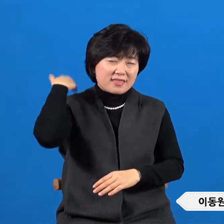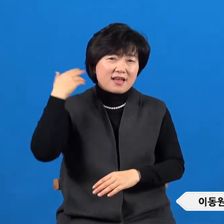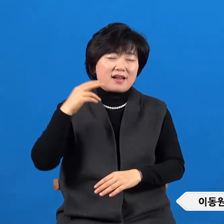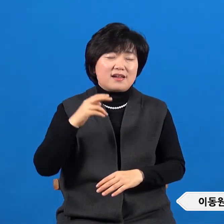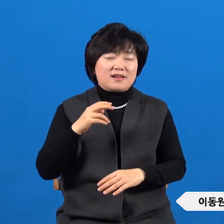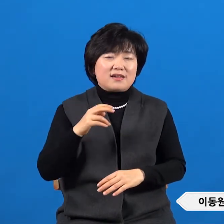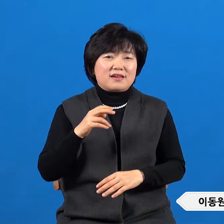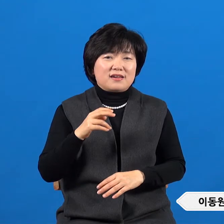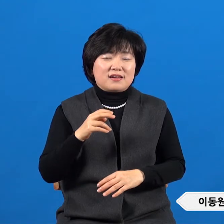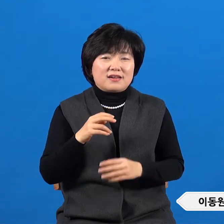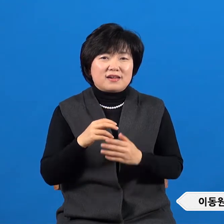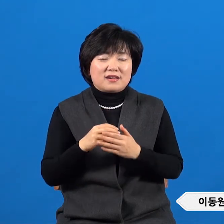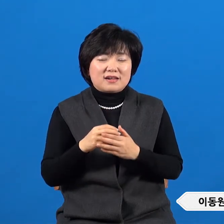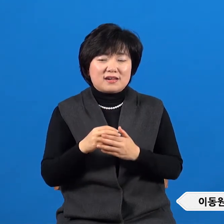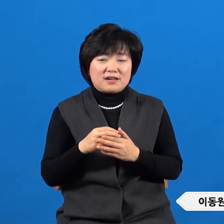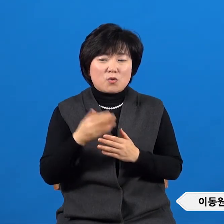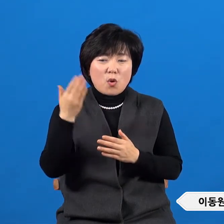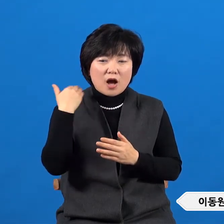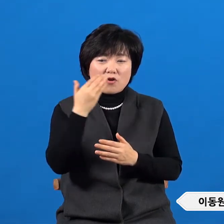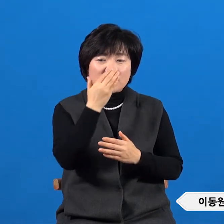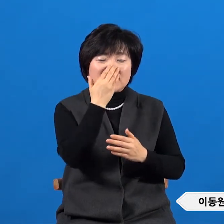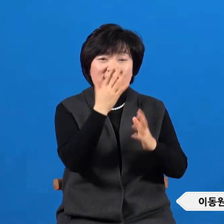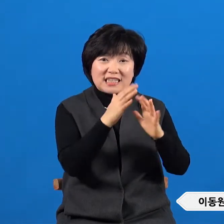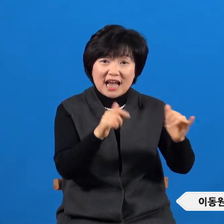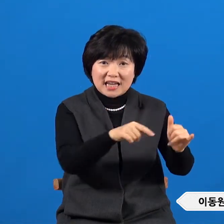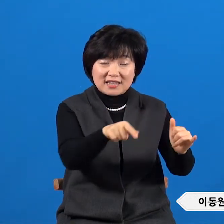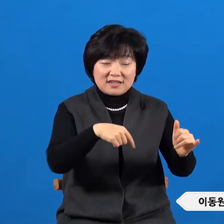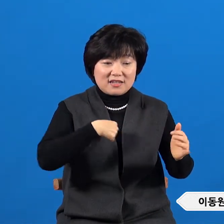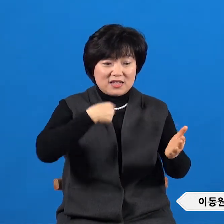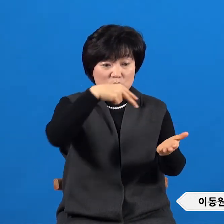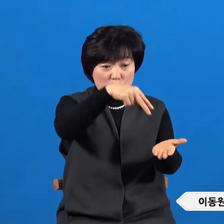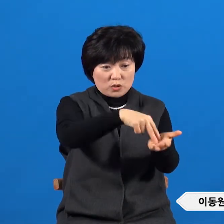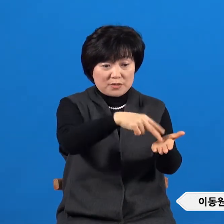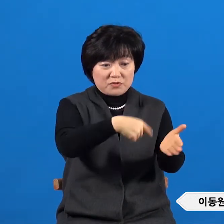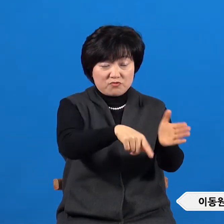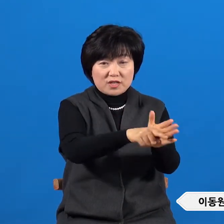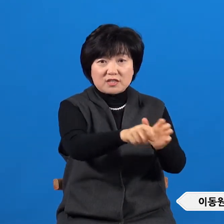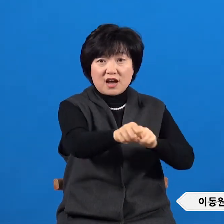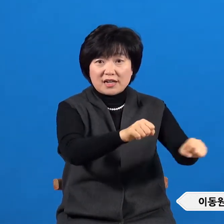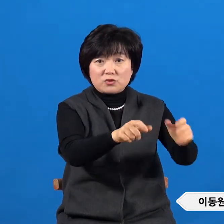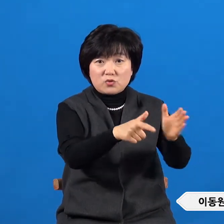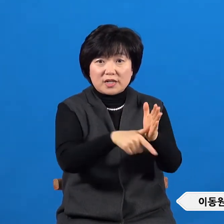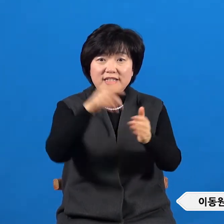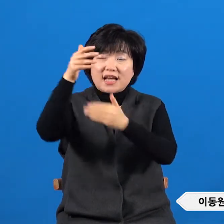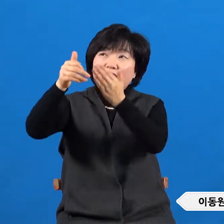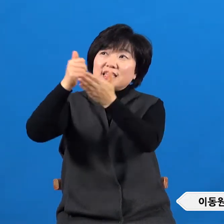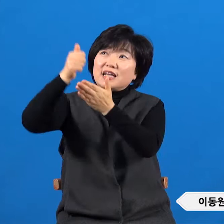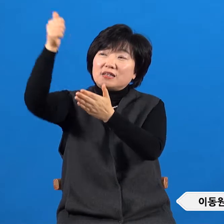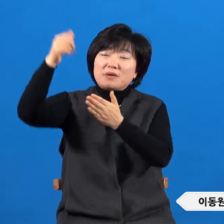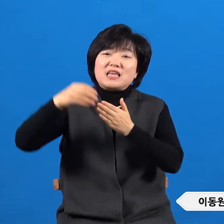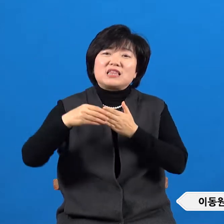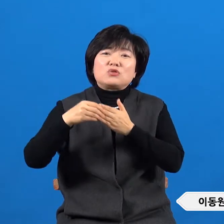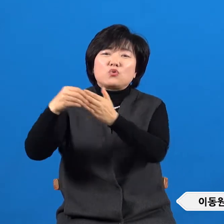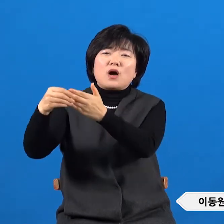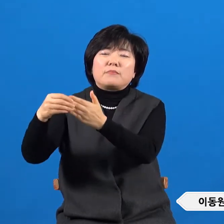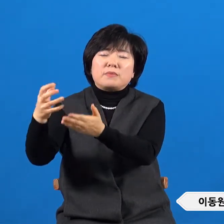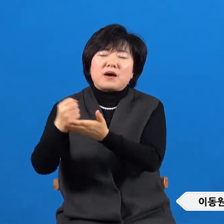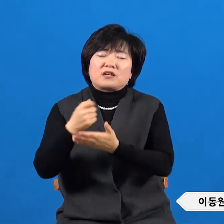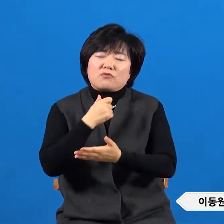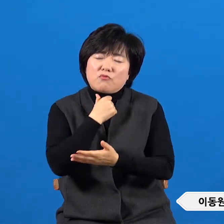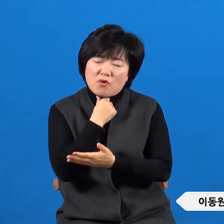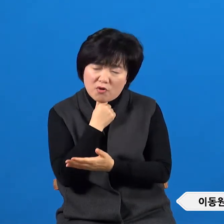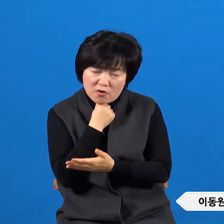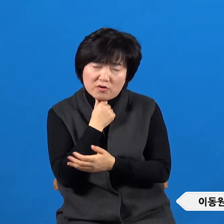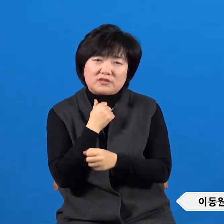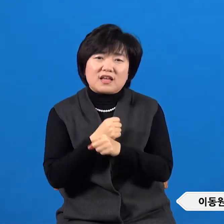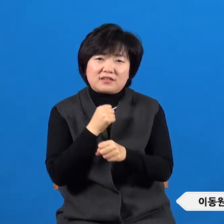왕조 시대에 과거 이스라엘이 그들의 독립을 위해서 일하던 때 하나님의 인도함을 받기를 원하는